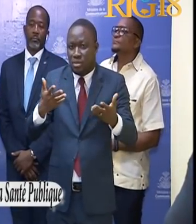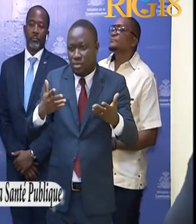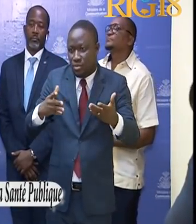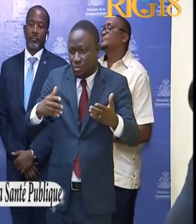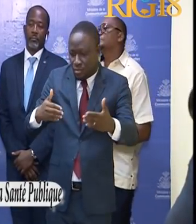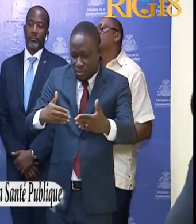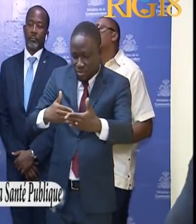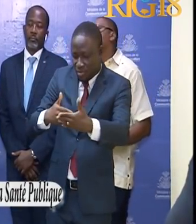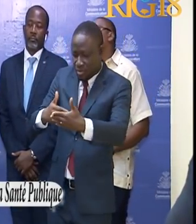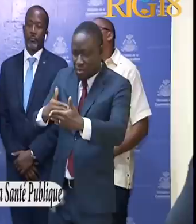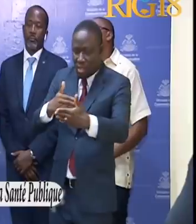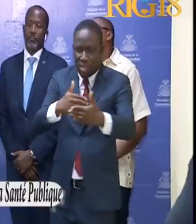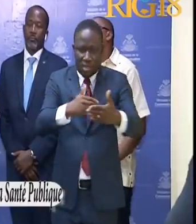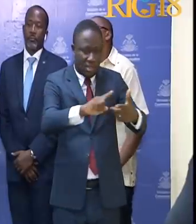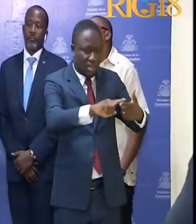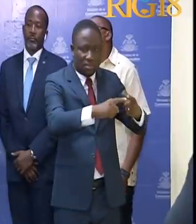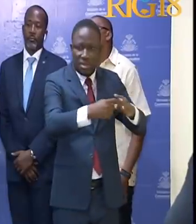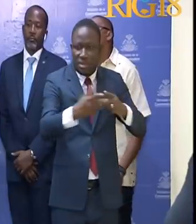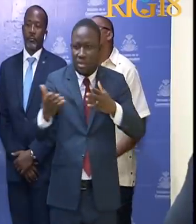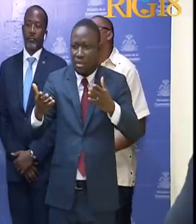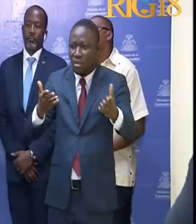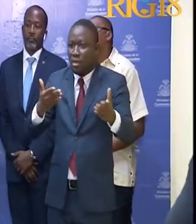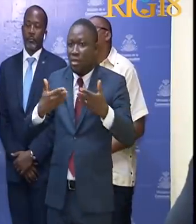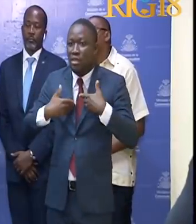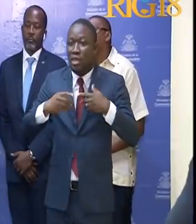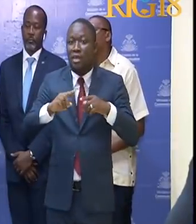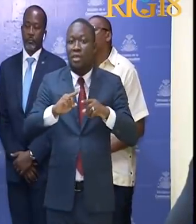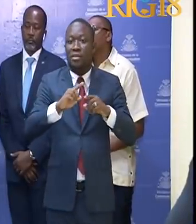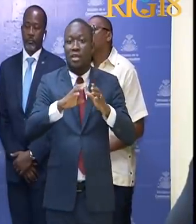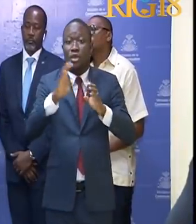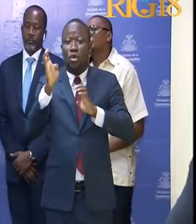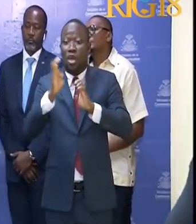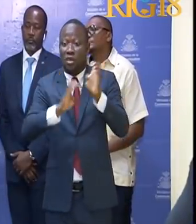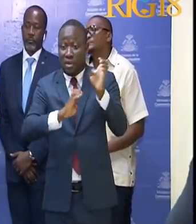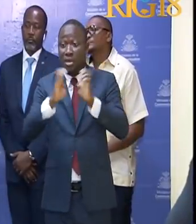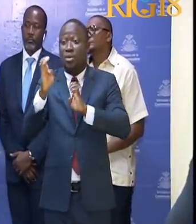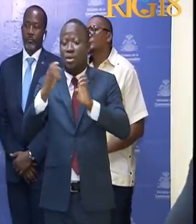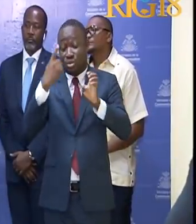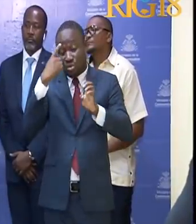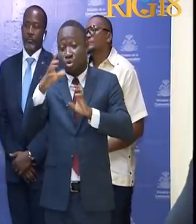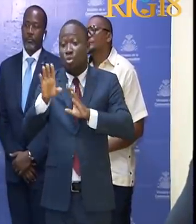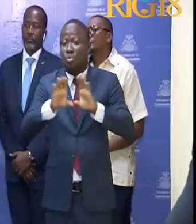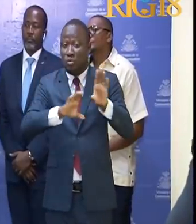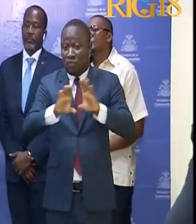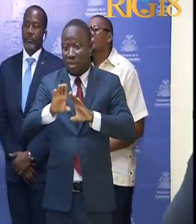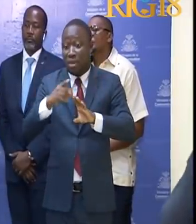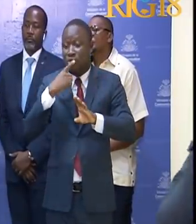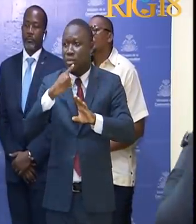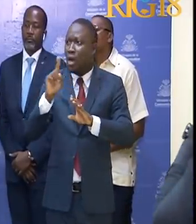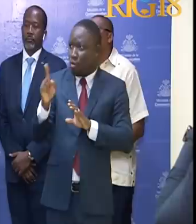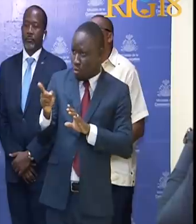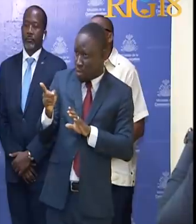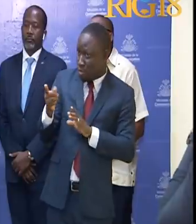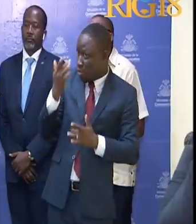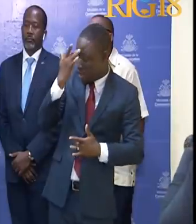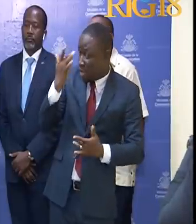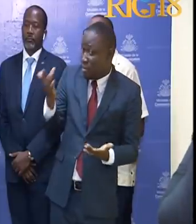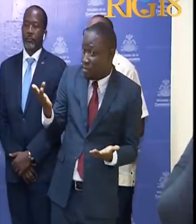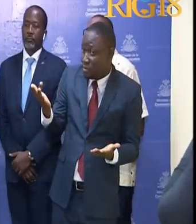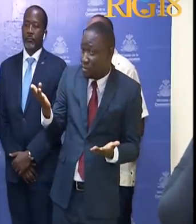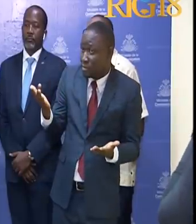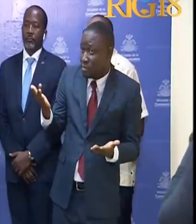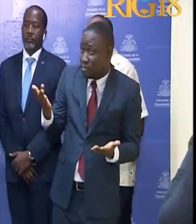puis ensuite gagner on test pour fait pour capable dire que moun sa gen coronavirus.